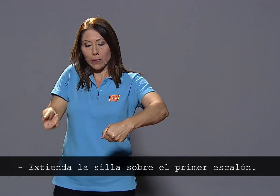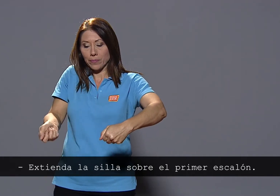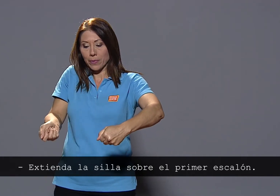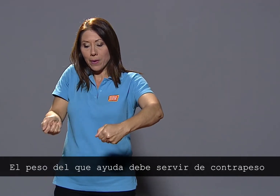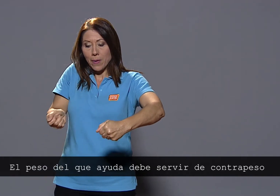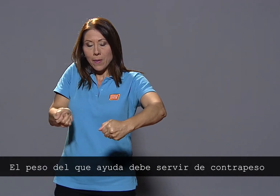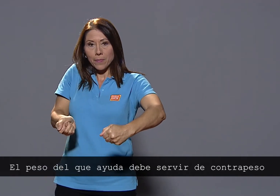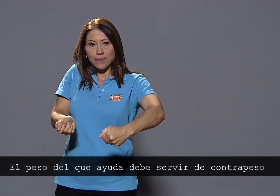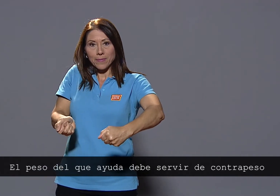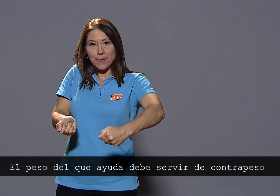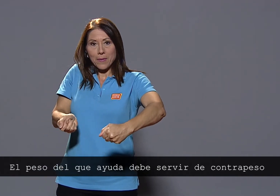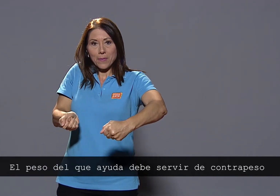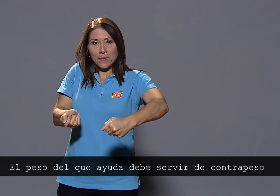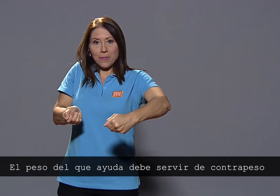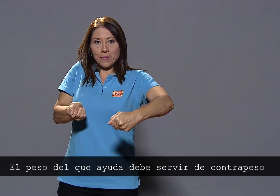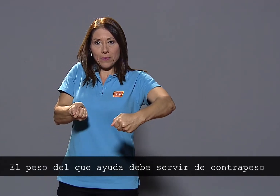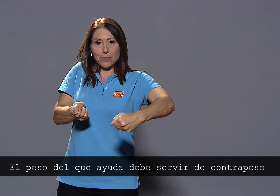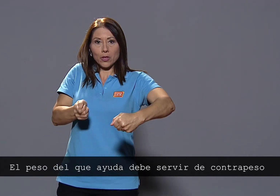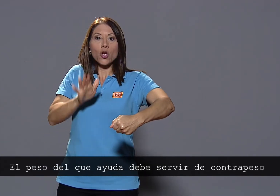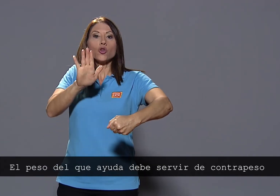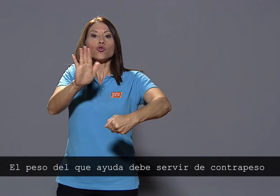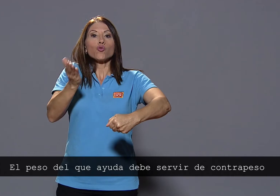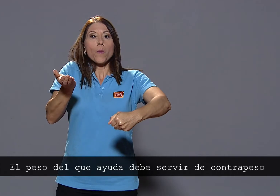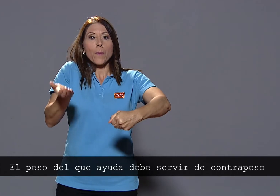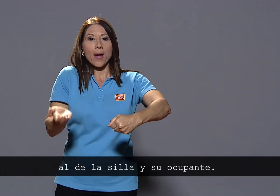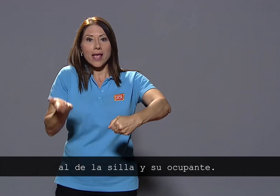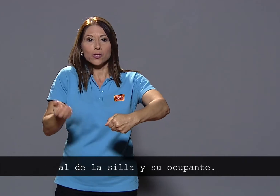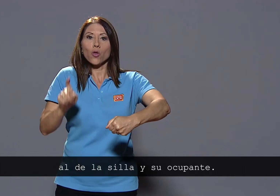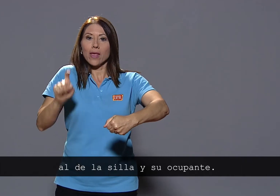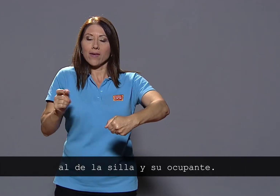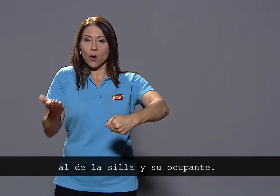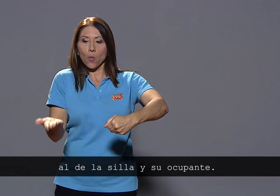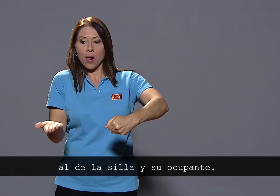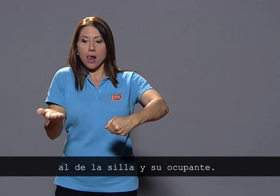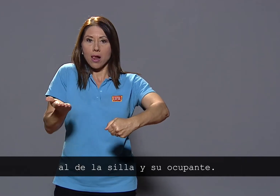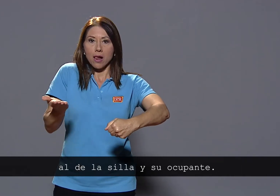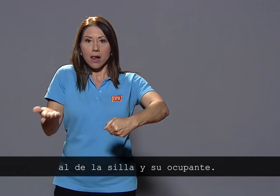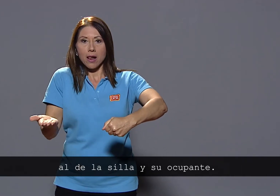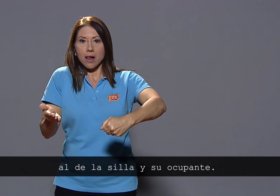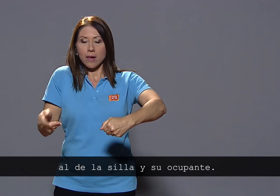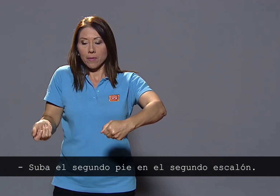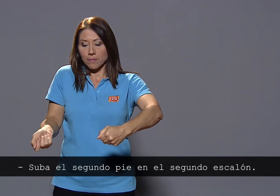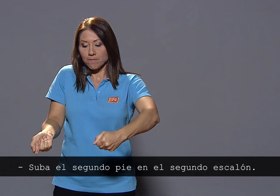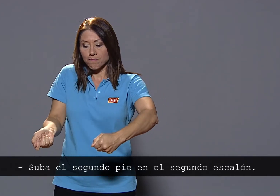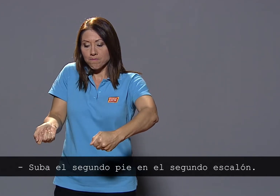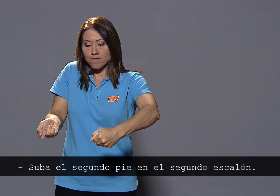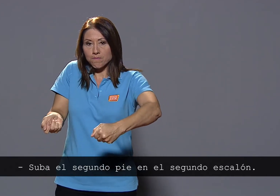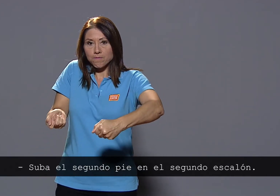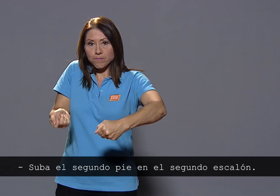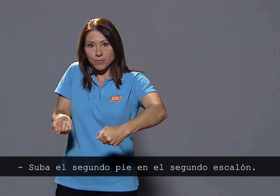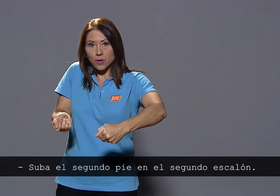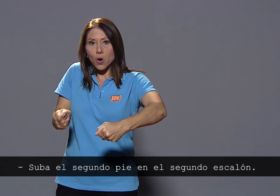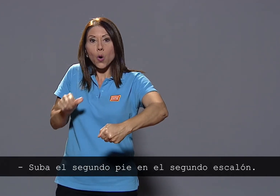escalón. El peso del que ayuda debe servir de contrapeso al de la silla y su ocupante. Suba el segundo pie en el segundo